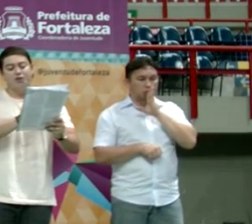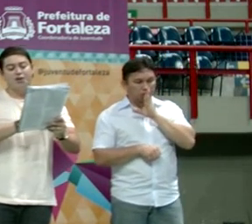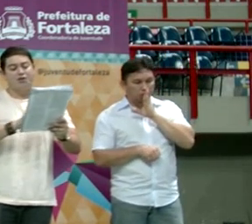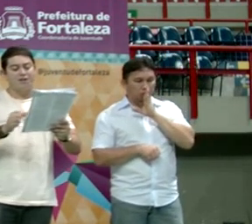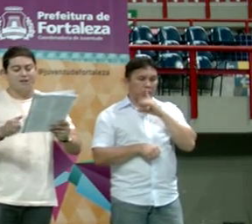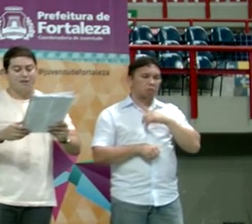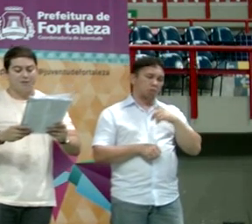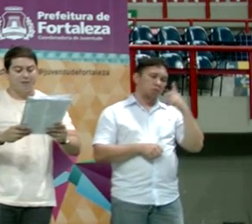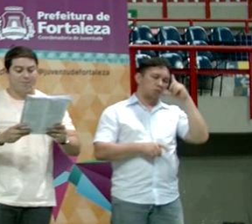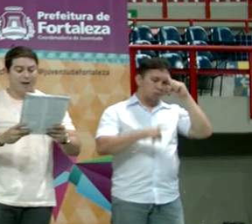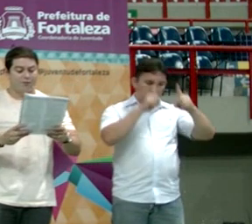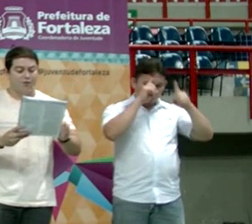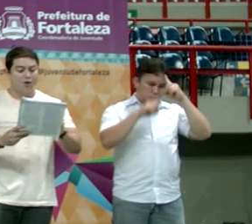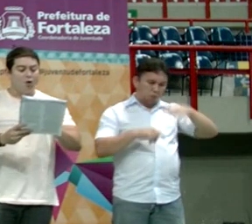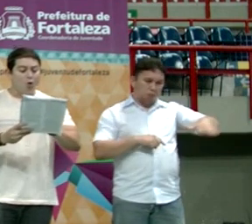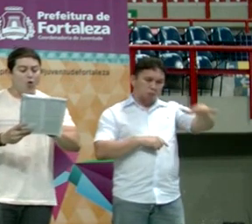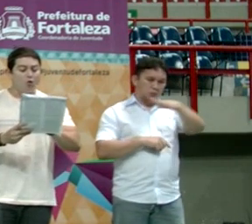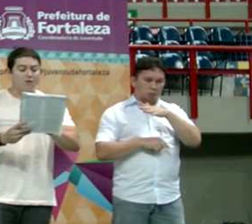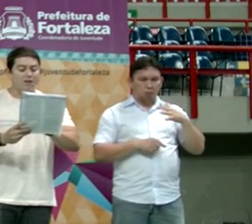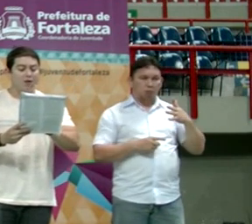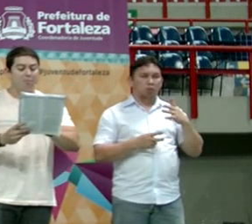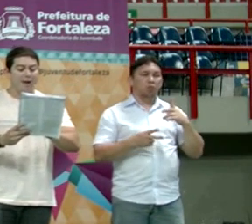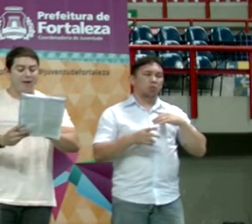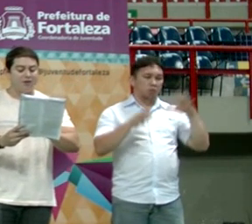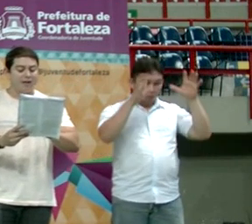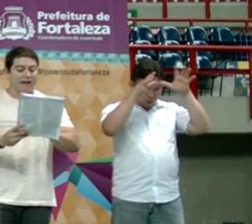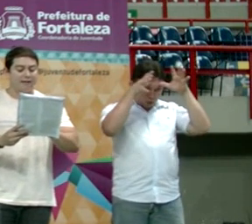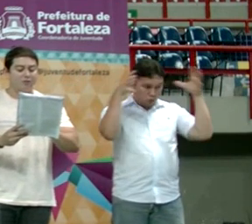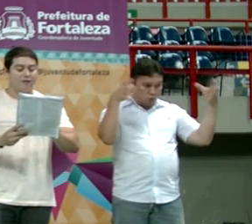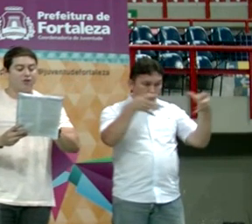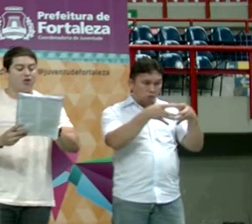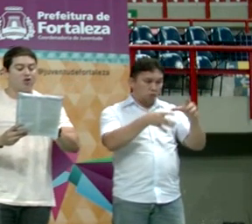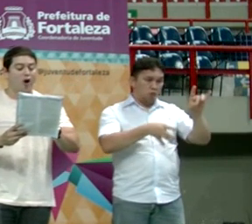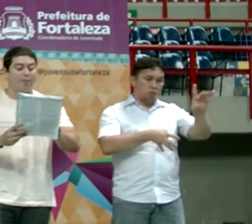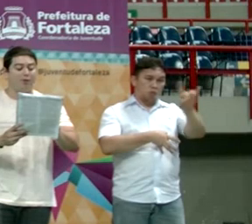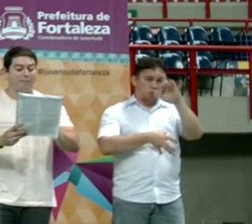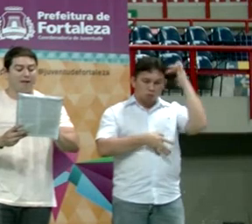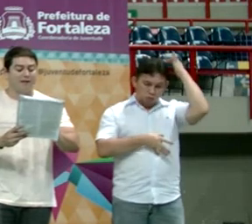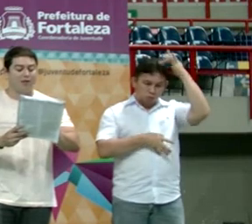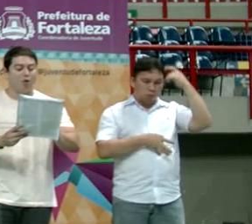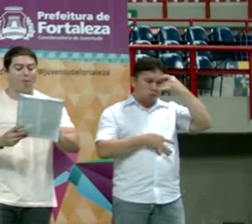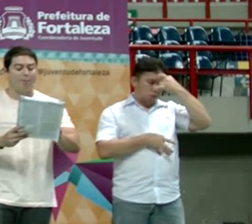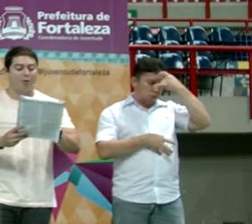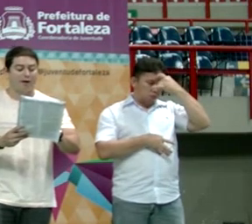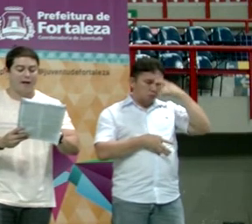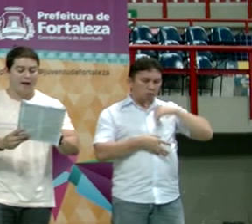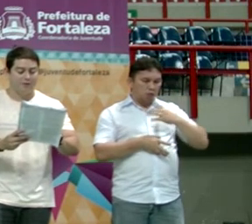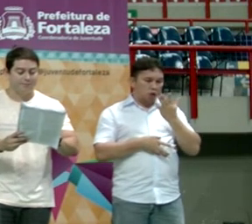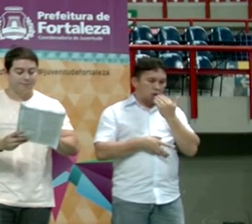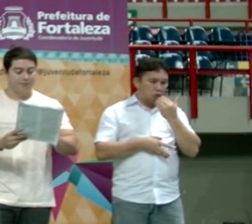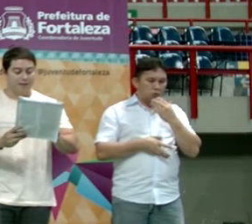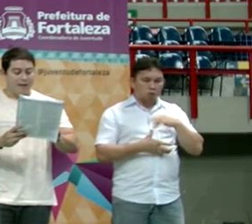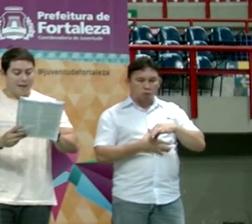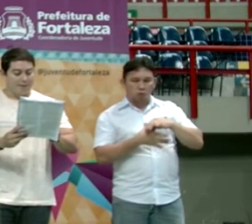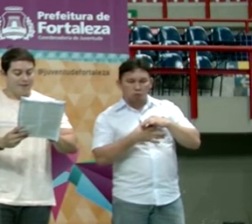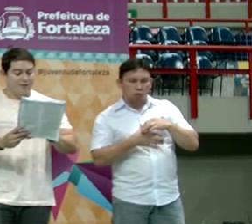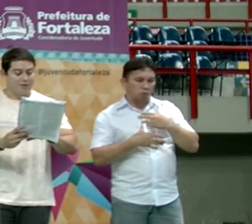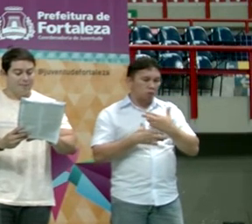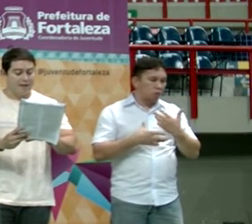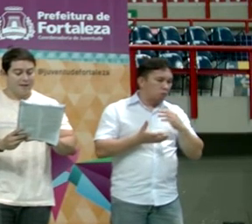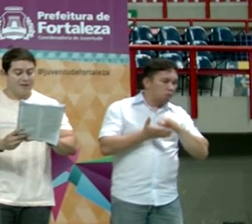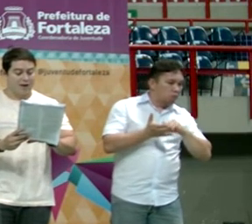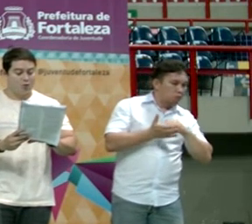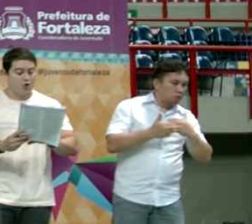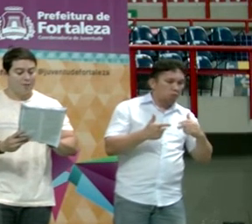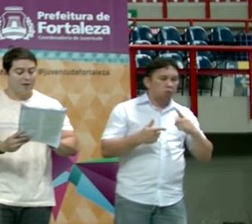e bons dirigentes de seus bispados. O concílio pede que cada um seja sóbrio na mesa e coma pouca carne. É